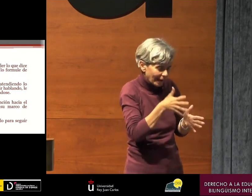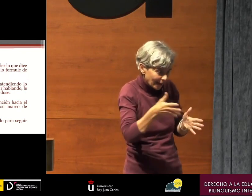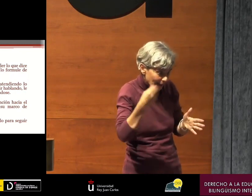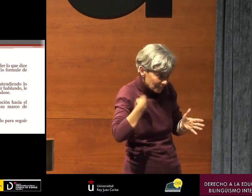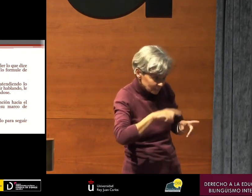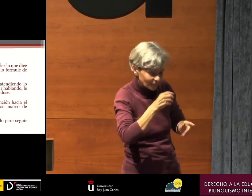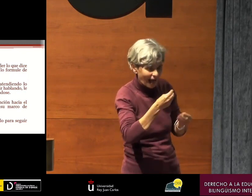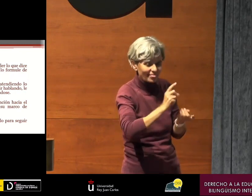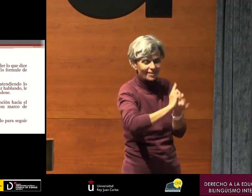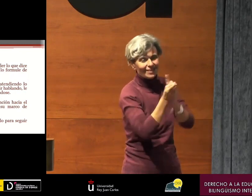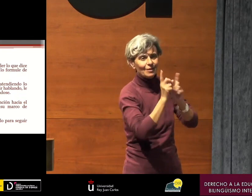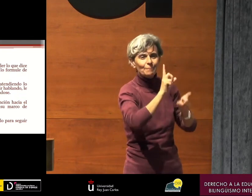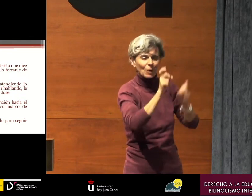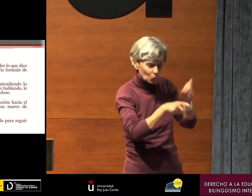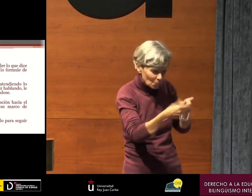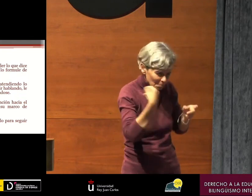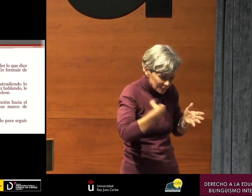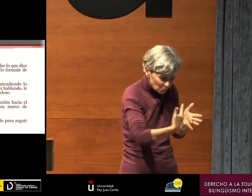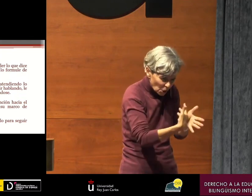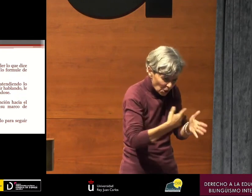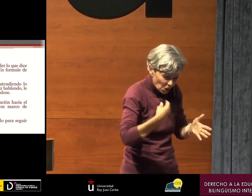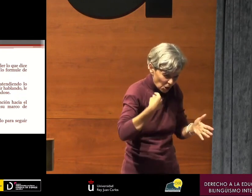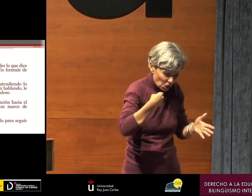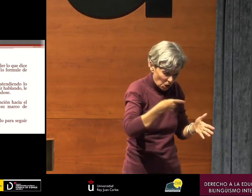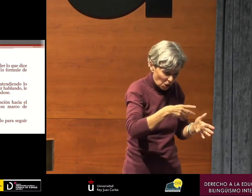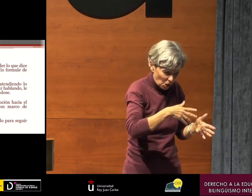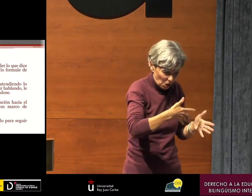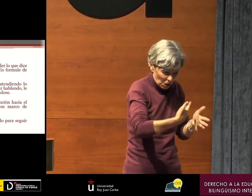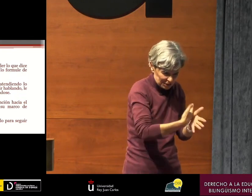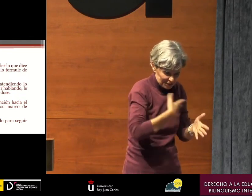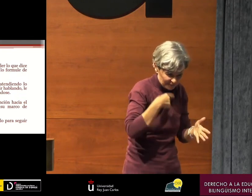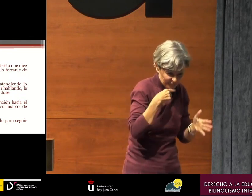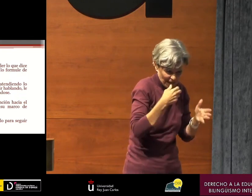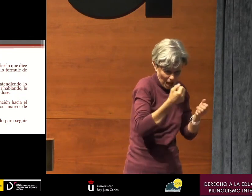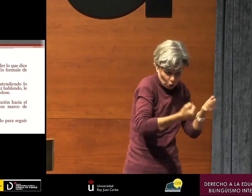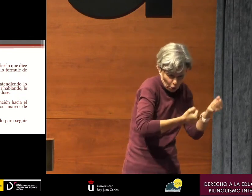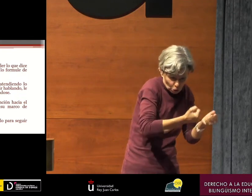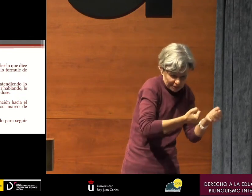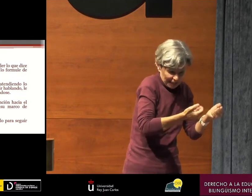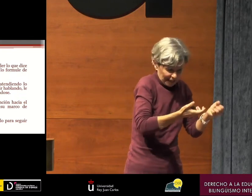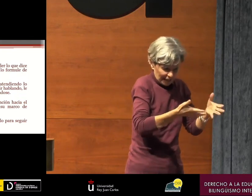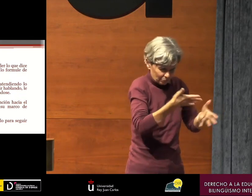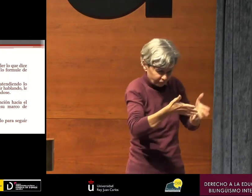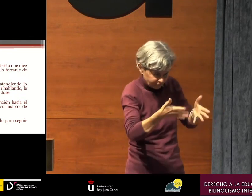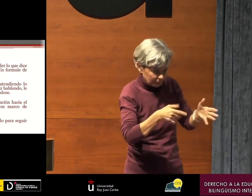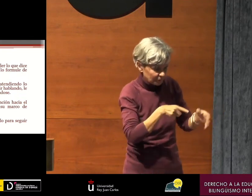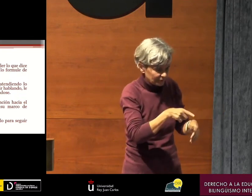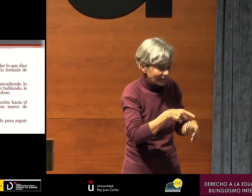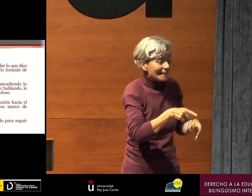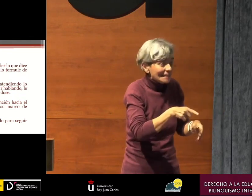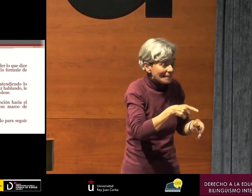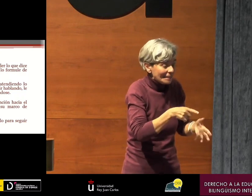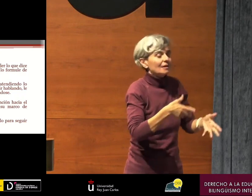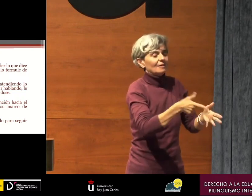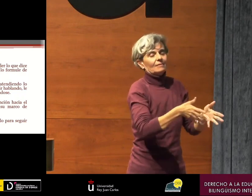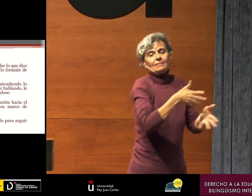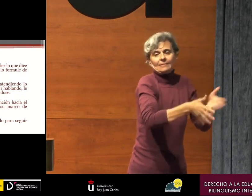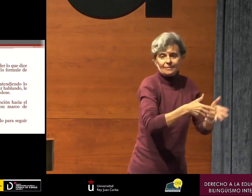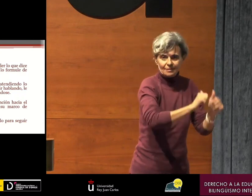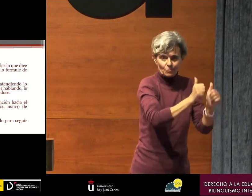producción signada. No corregir, sino ayudarle a mejorar, asegurar lo que nos quiere